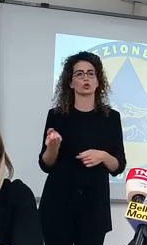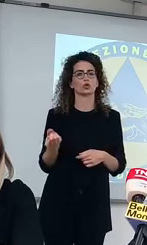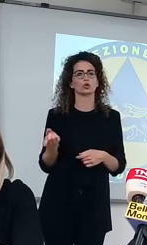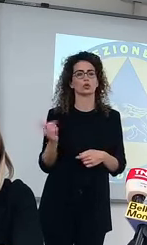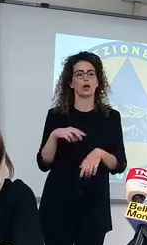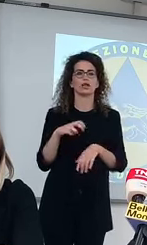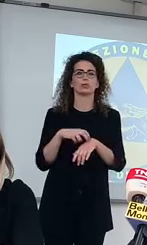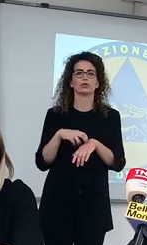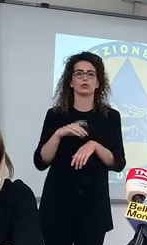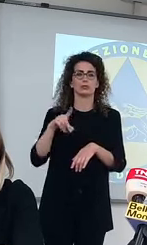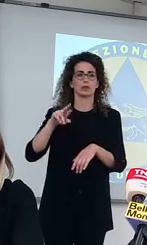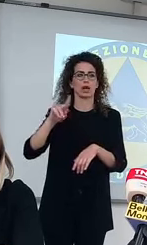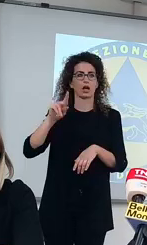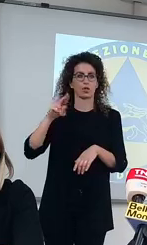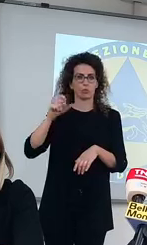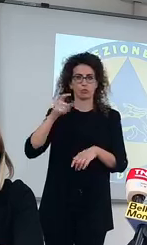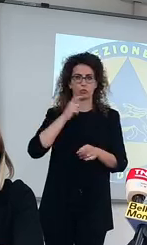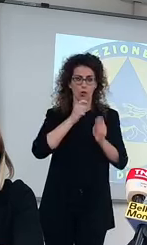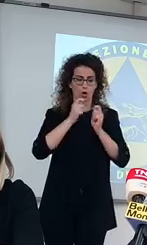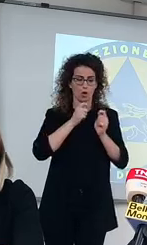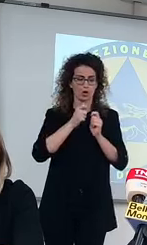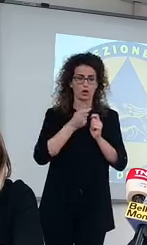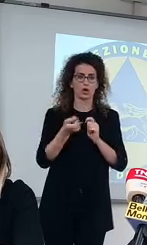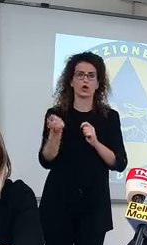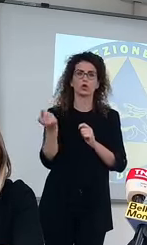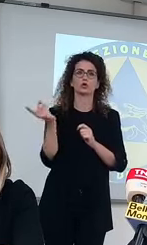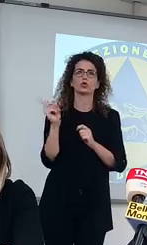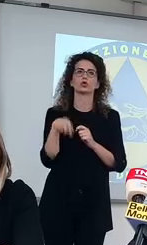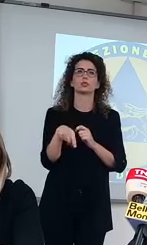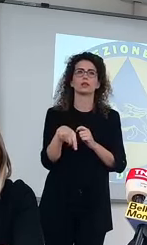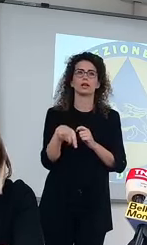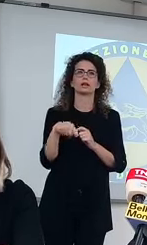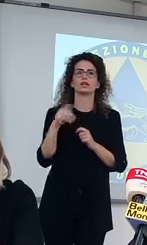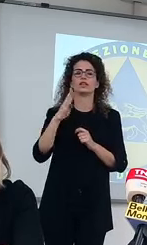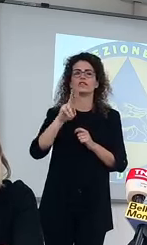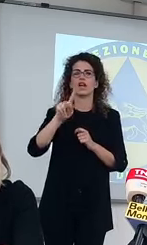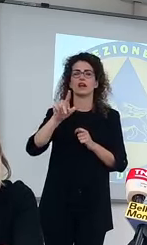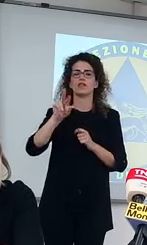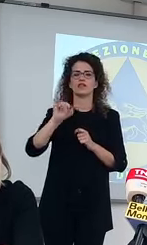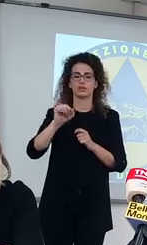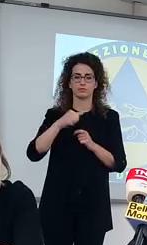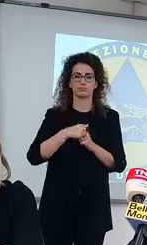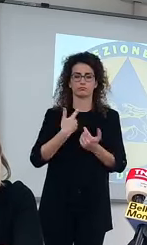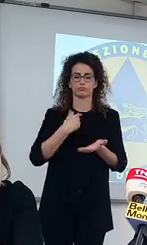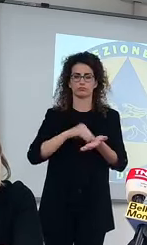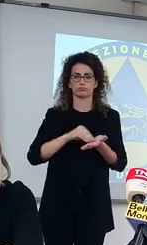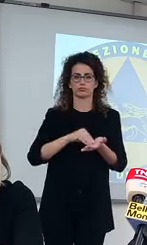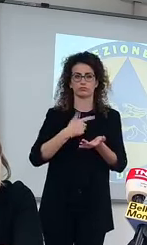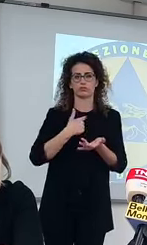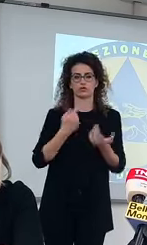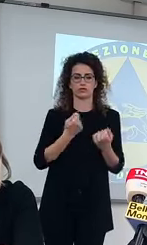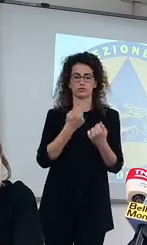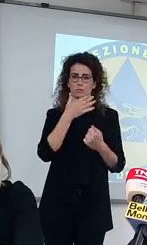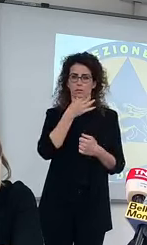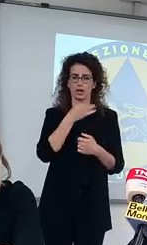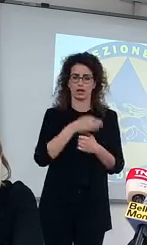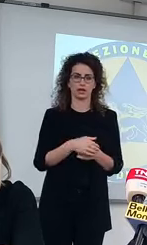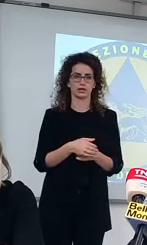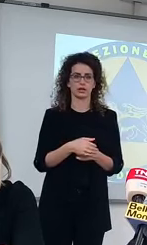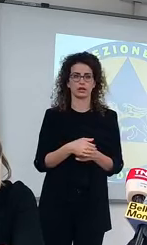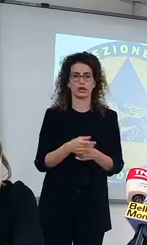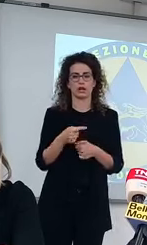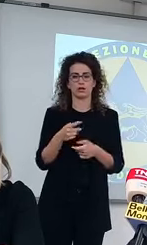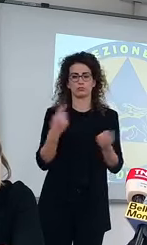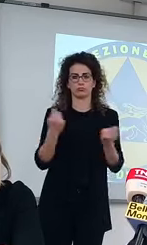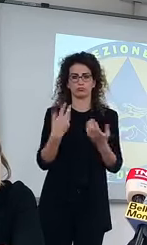Palù, comunque se volete intervistarlo, sarà domani al Balbi, perché presentiamo una bella iniziativa e lui fa parte